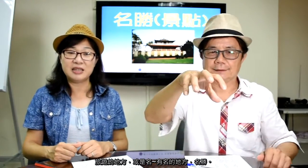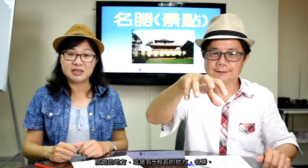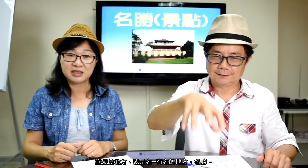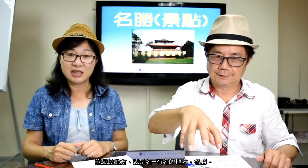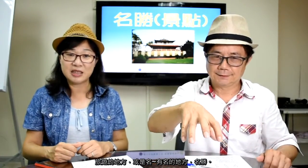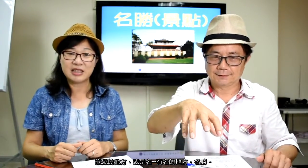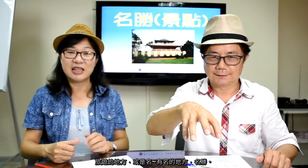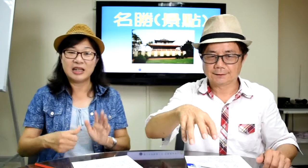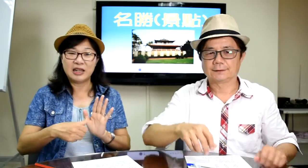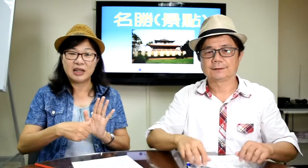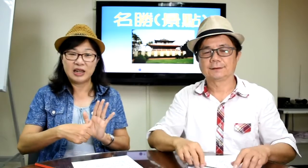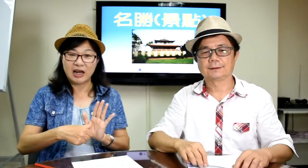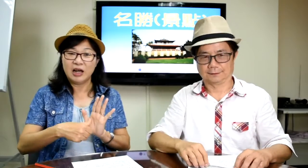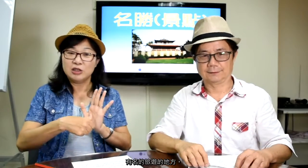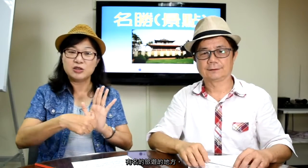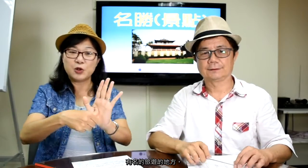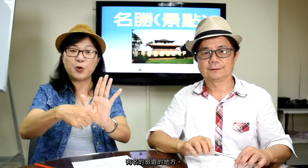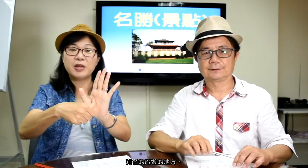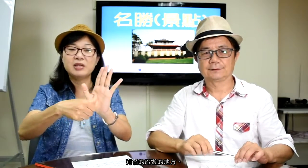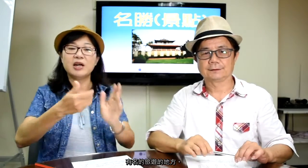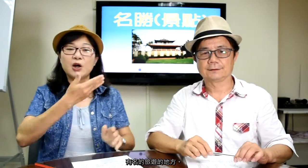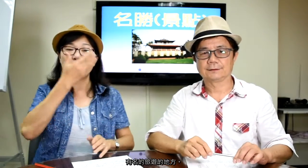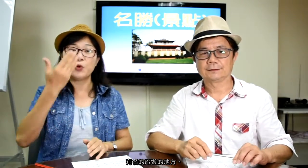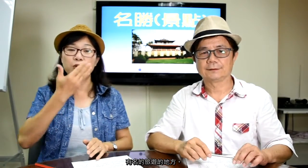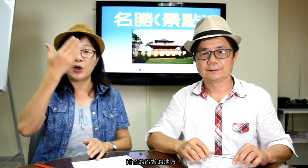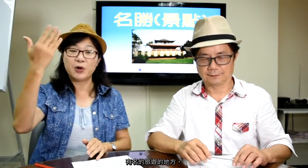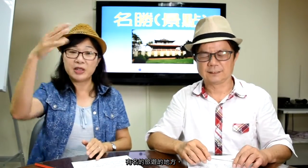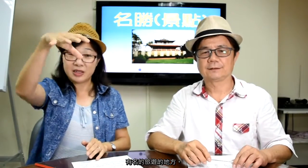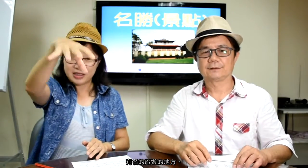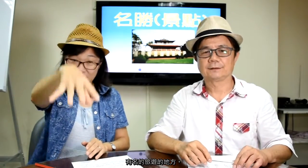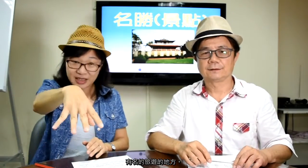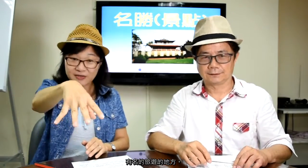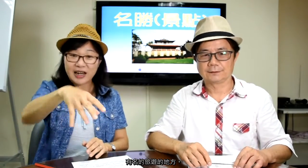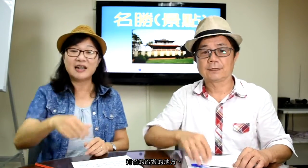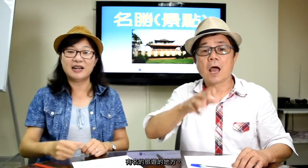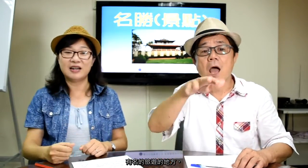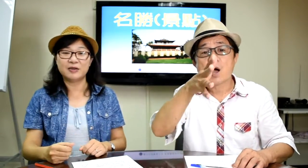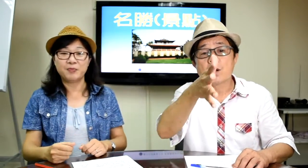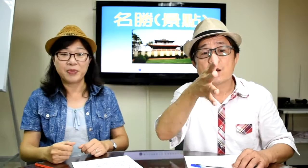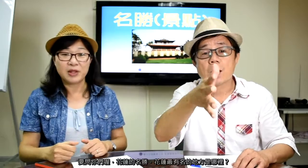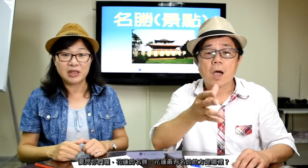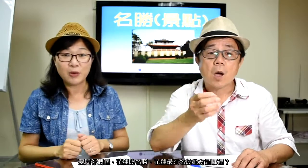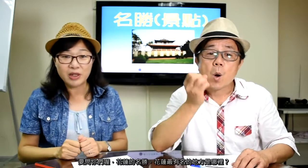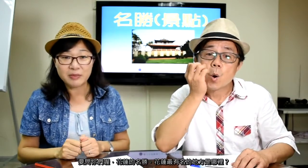名胜就是有名的旅游的地方。要问你